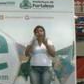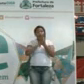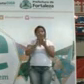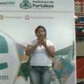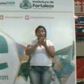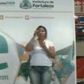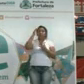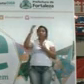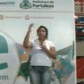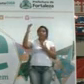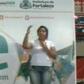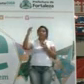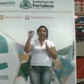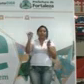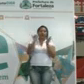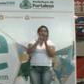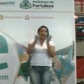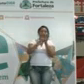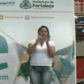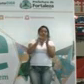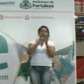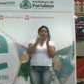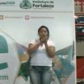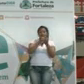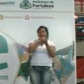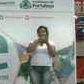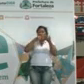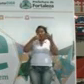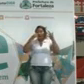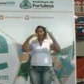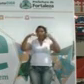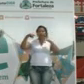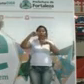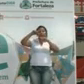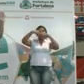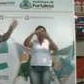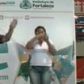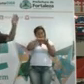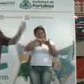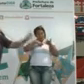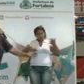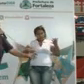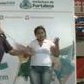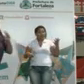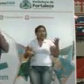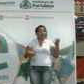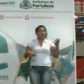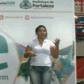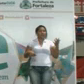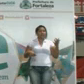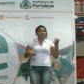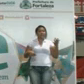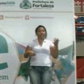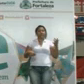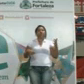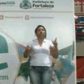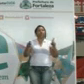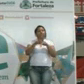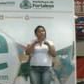e vão se drogar para poder escrever. Eles vão usar cada vez mais o ópio extraído da papoula, vão tomar